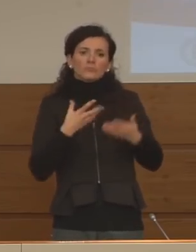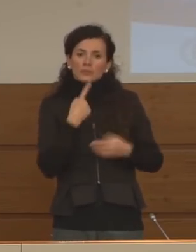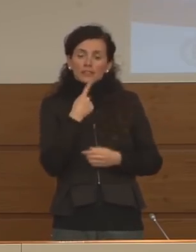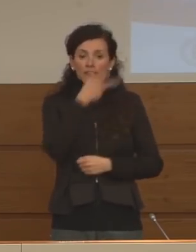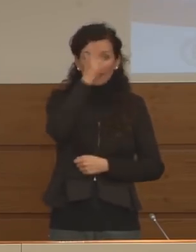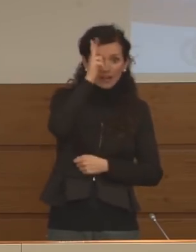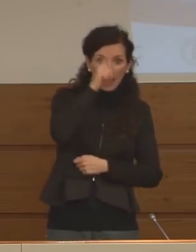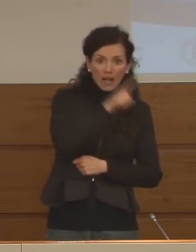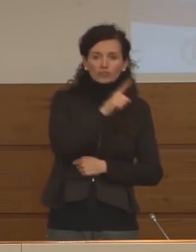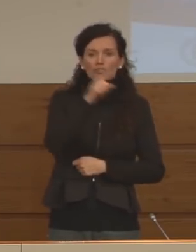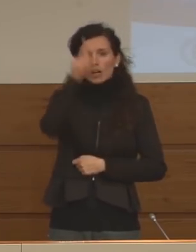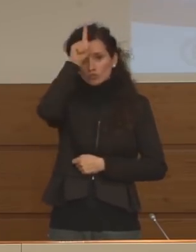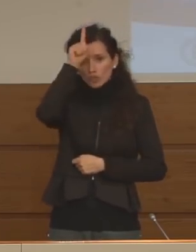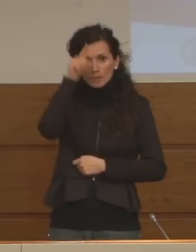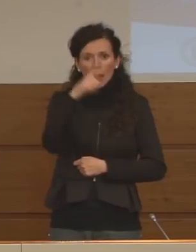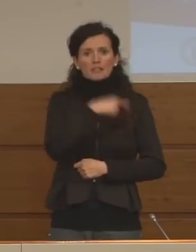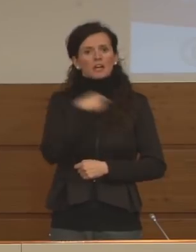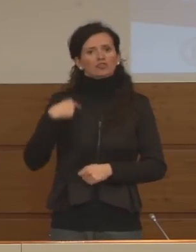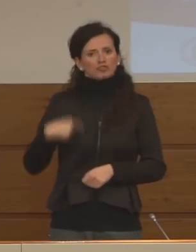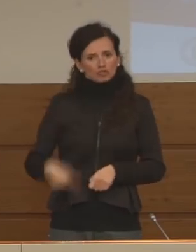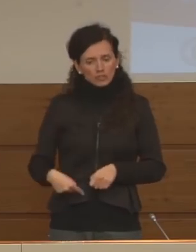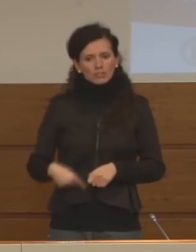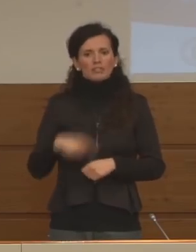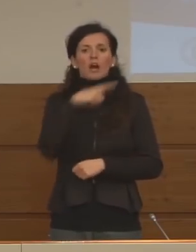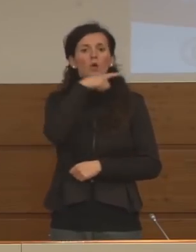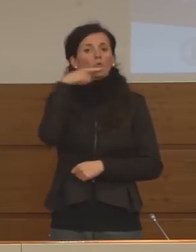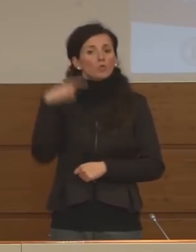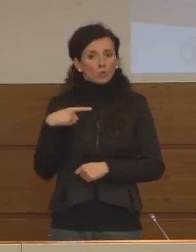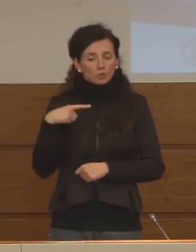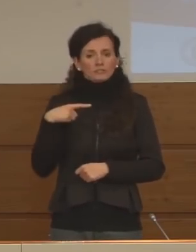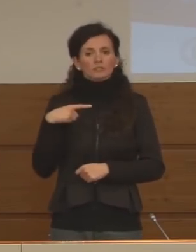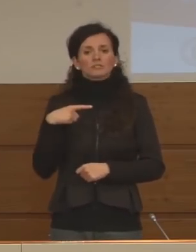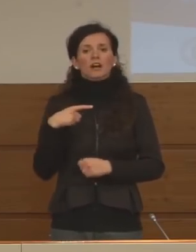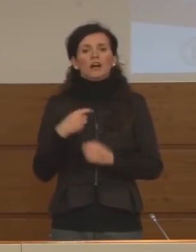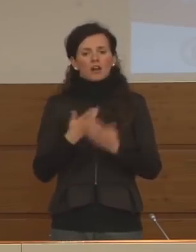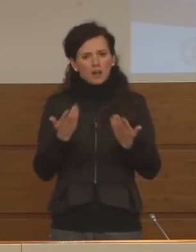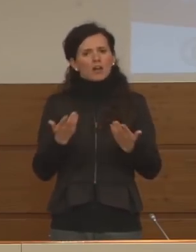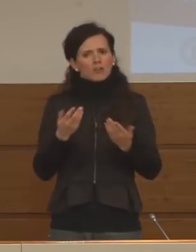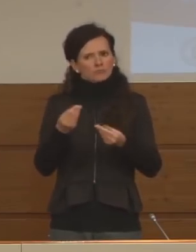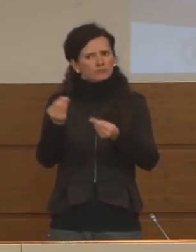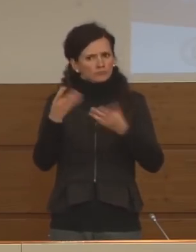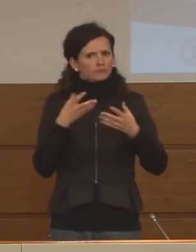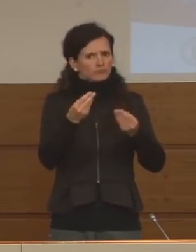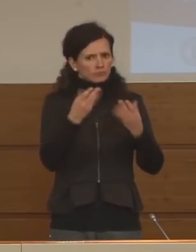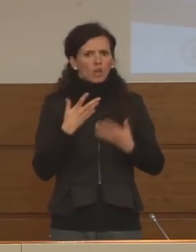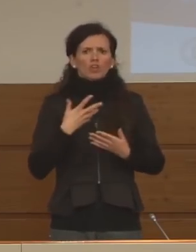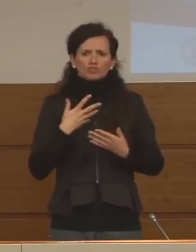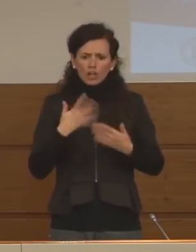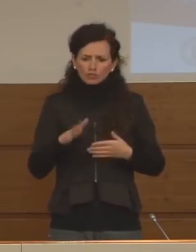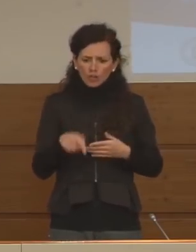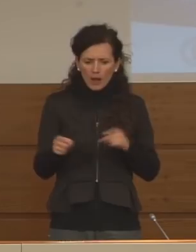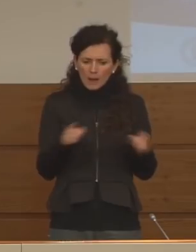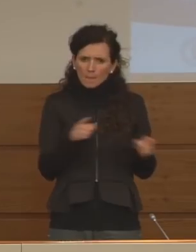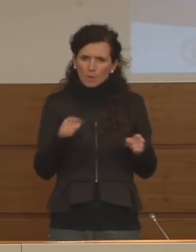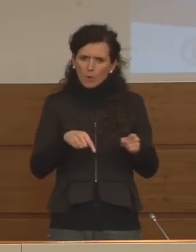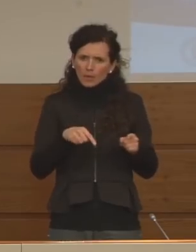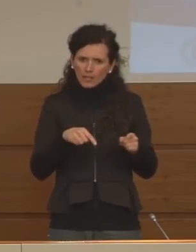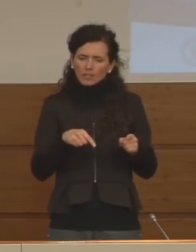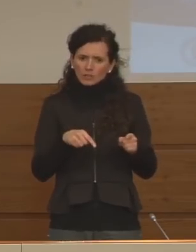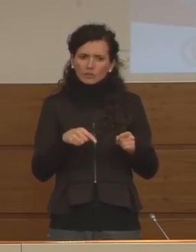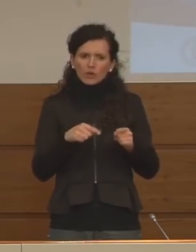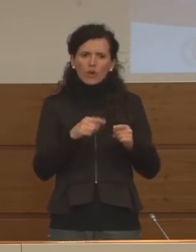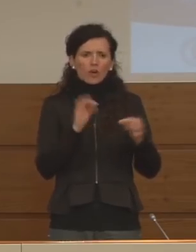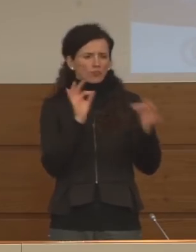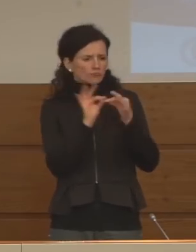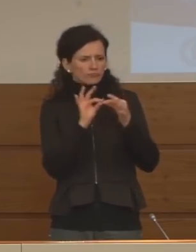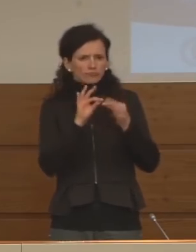dalla germania dalla cina dalla russia abbiamo trattative in queste ore anche con altri paesi